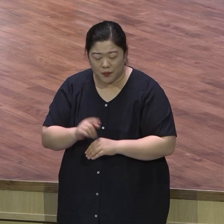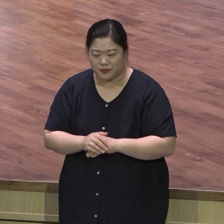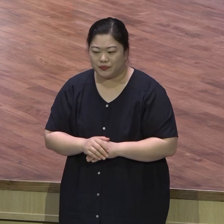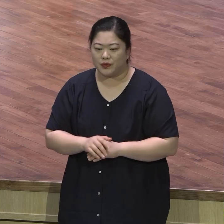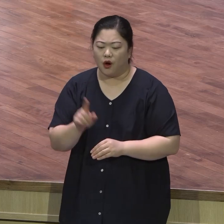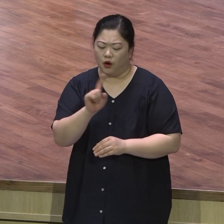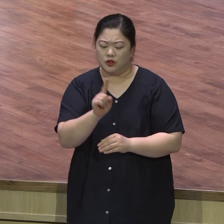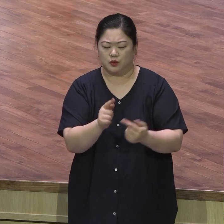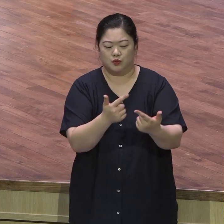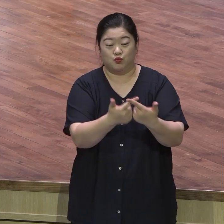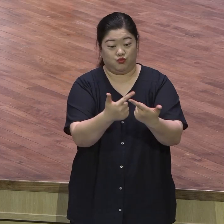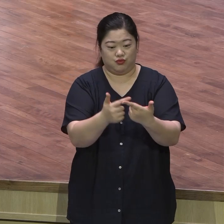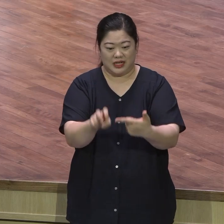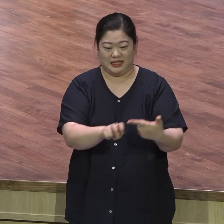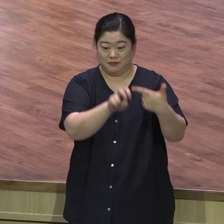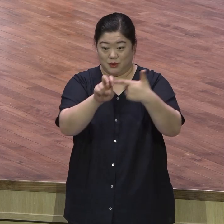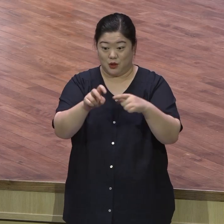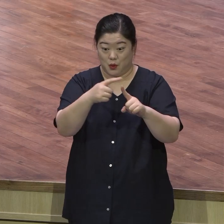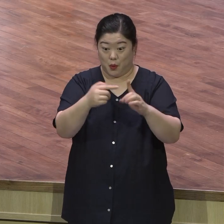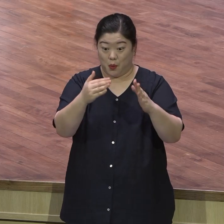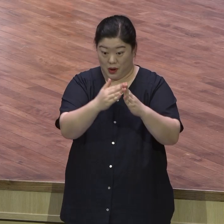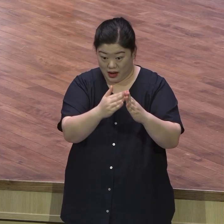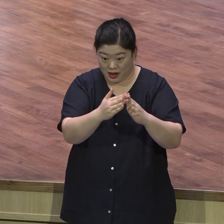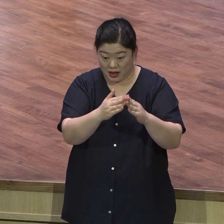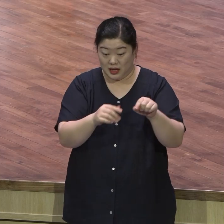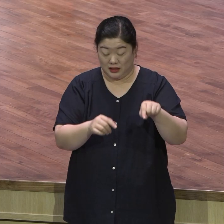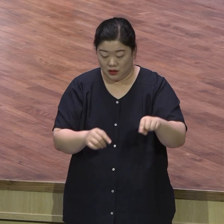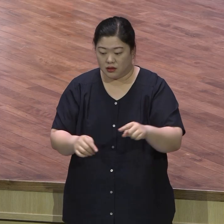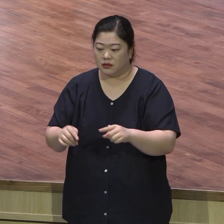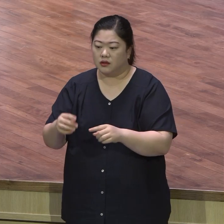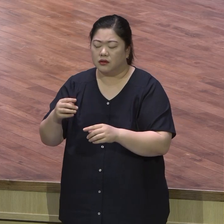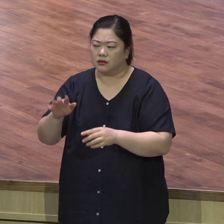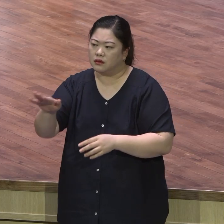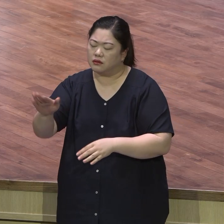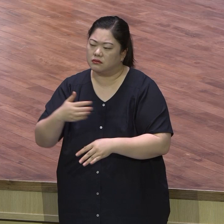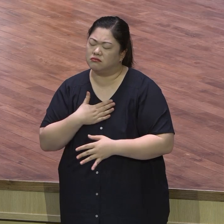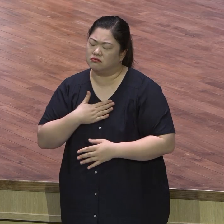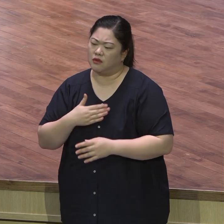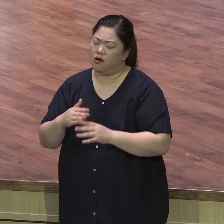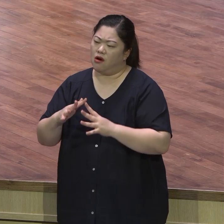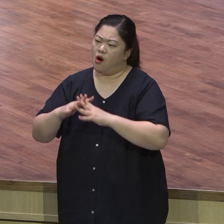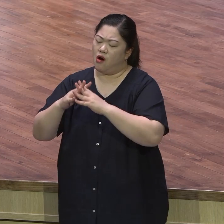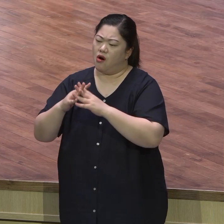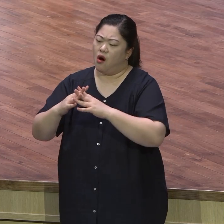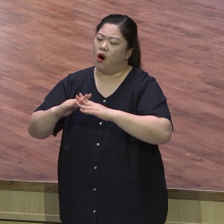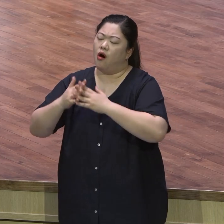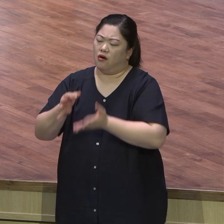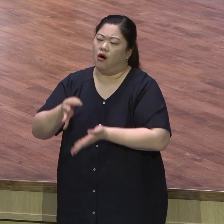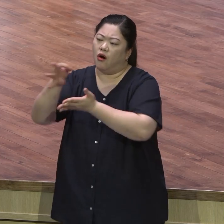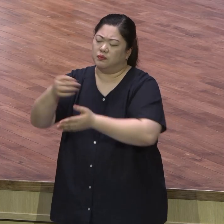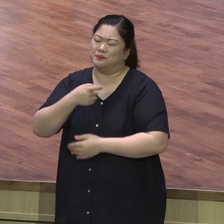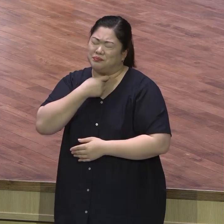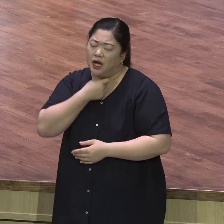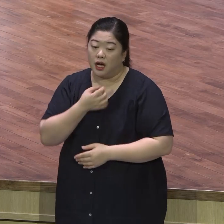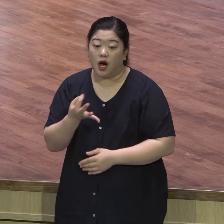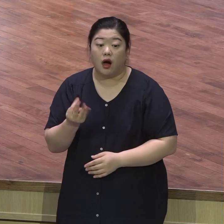350억을 헌금한답니다. 비서가 보고를 해요.